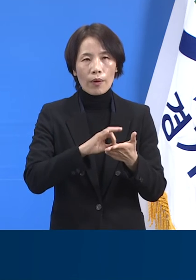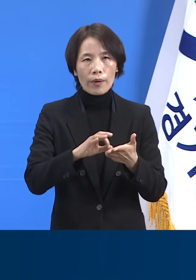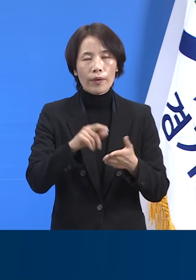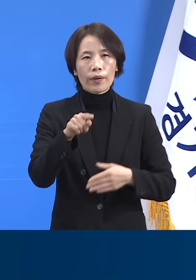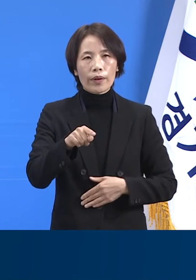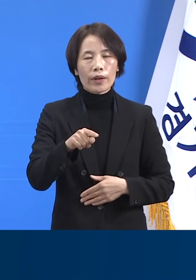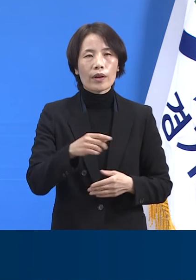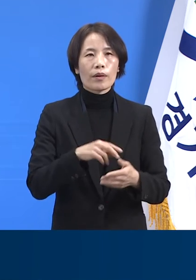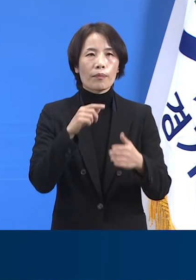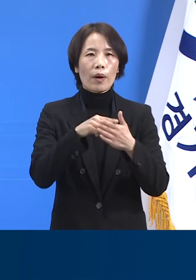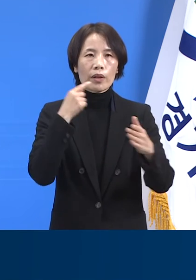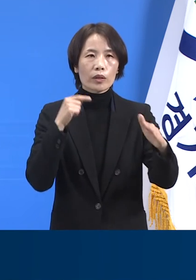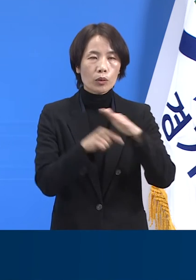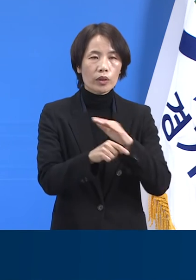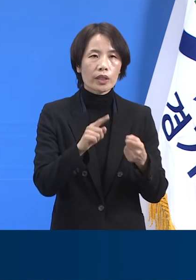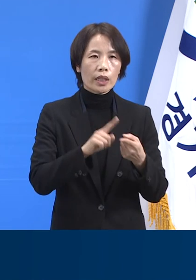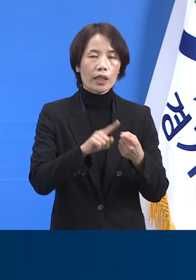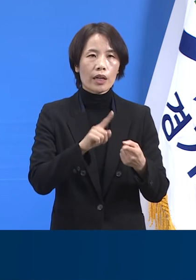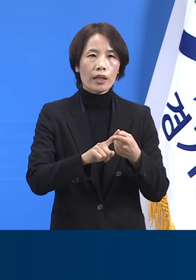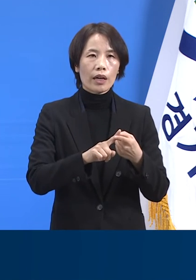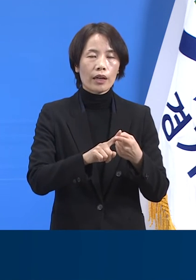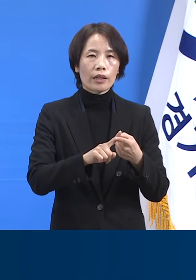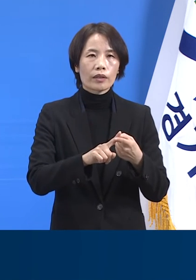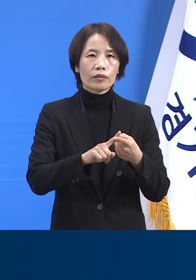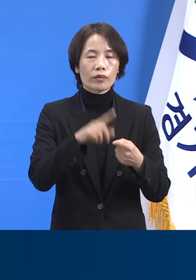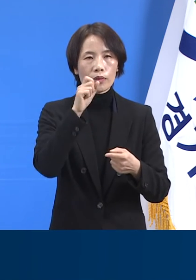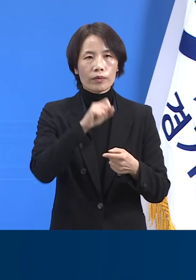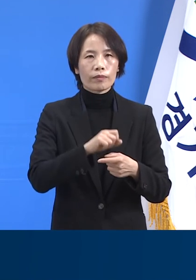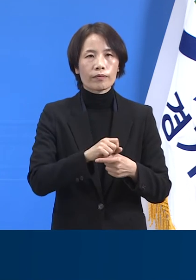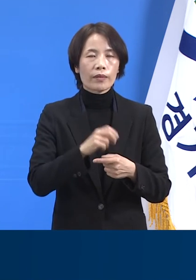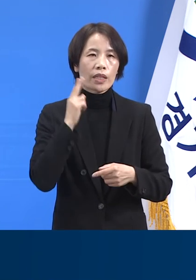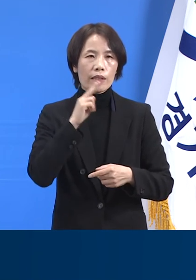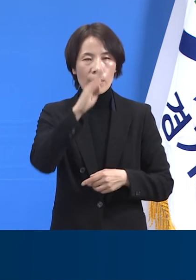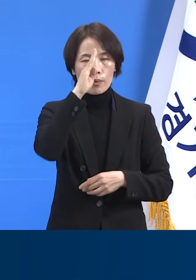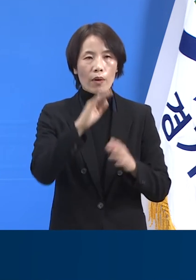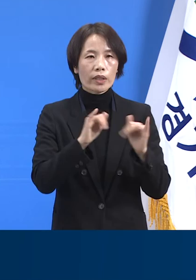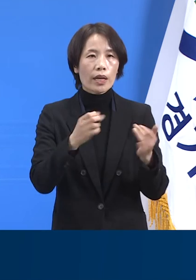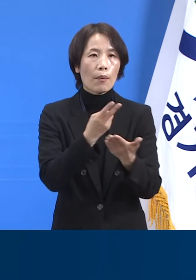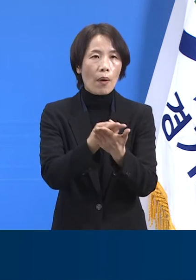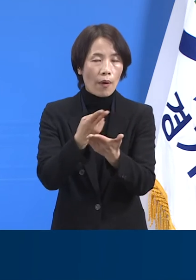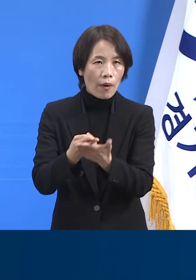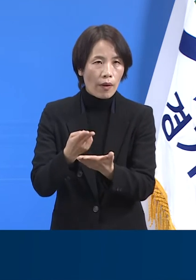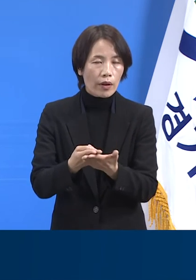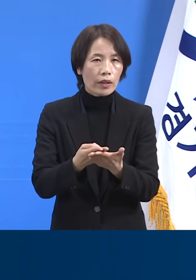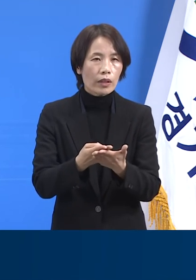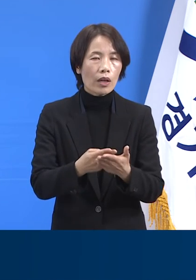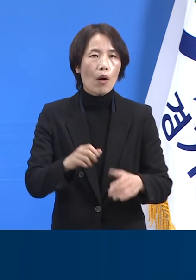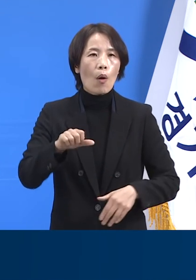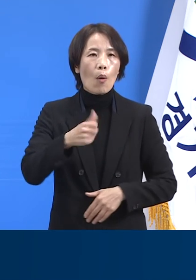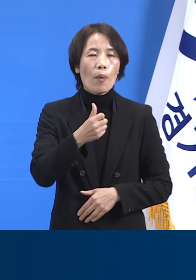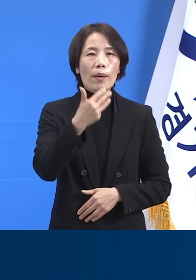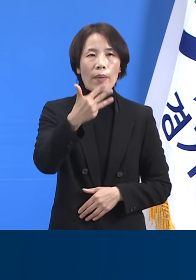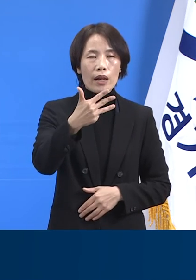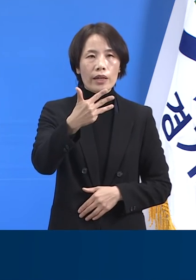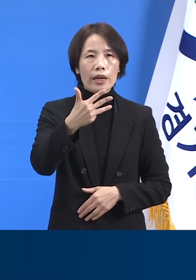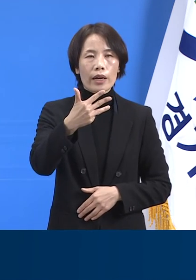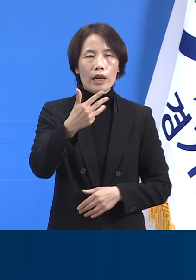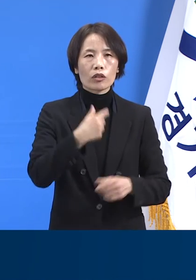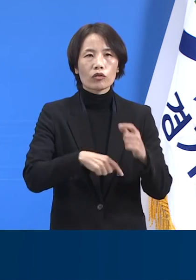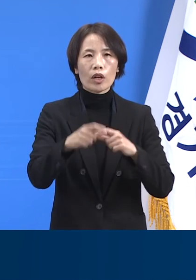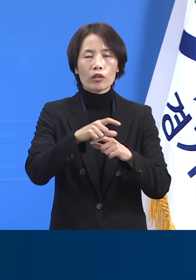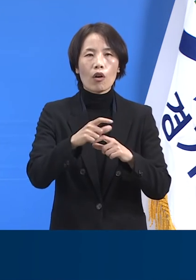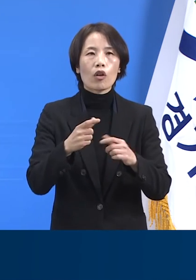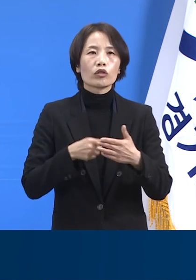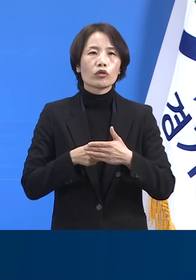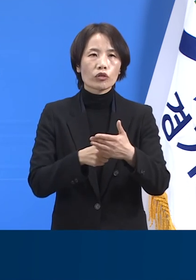획정 명령에 따라 중등증 405병상, 준중증 103병상으로 총 508병상 추가 확보를